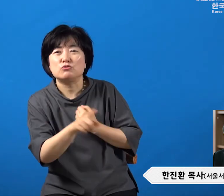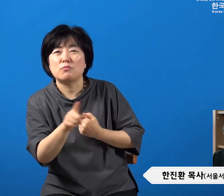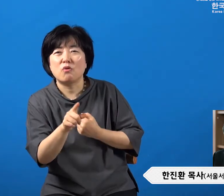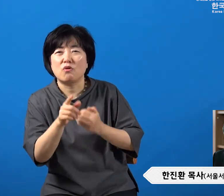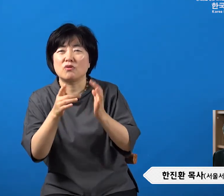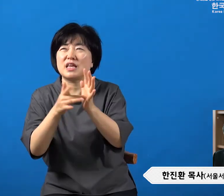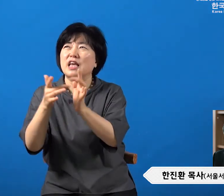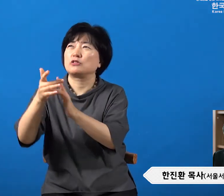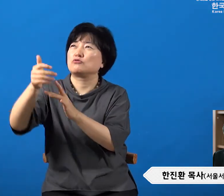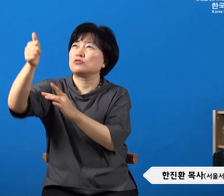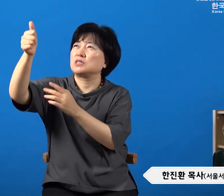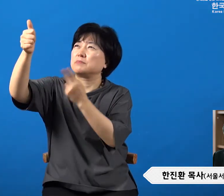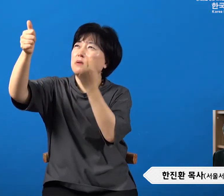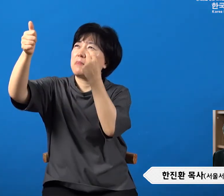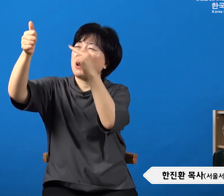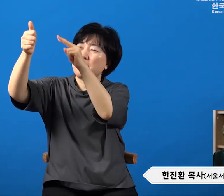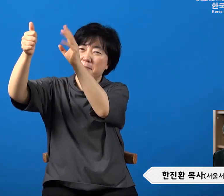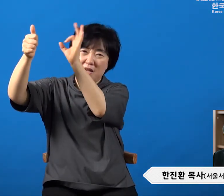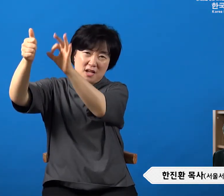예수님을 바라본 것이죠.